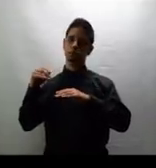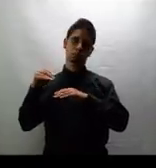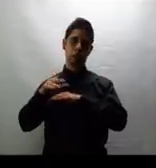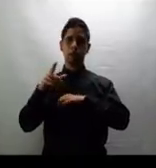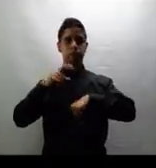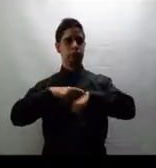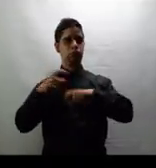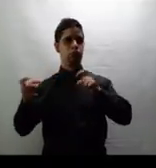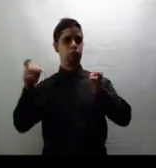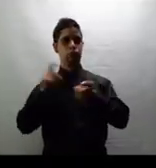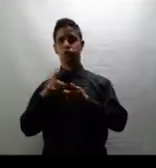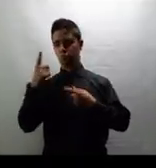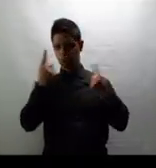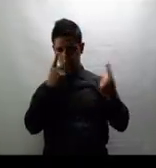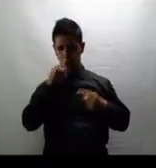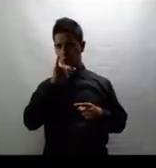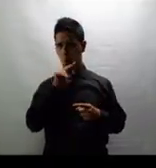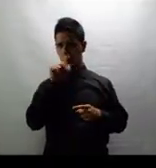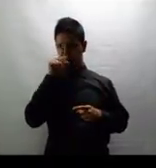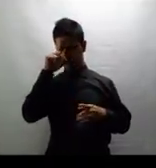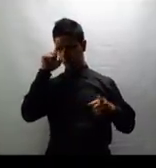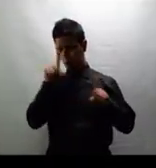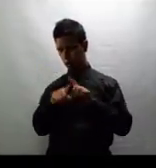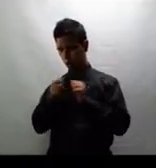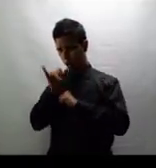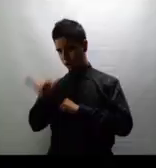es esto